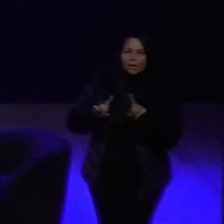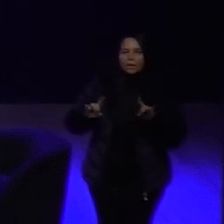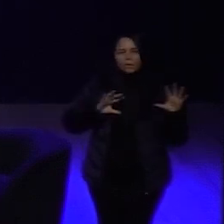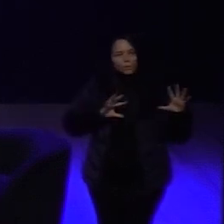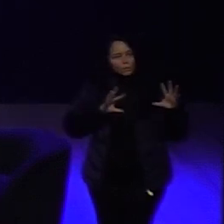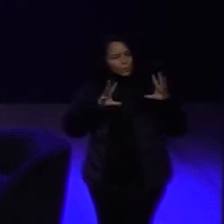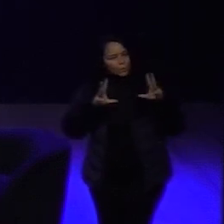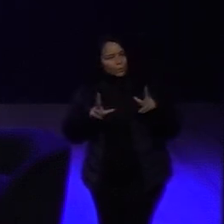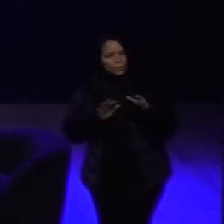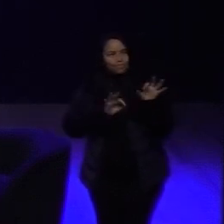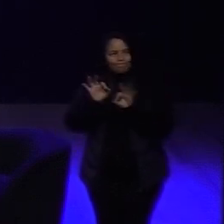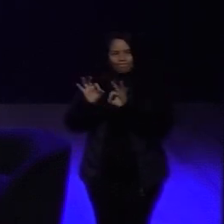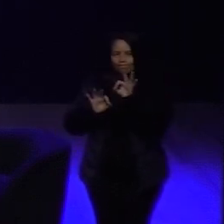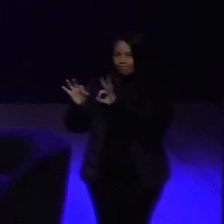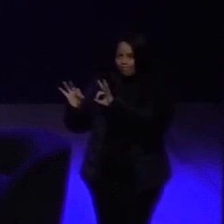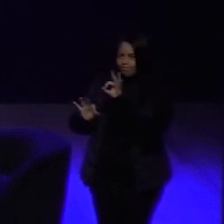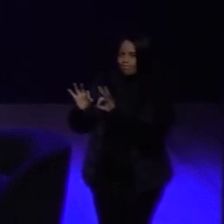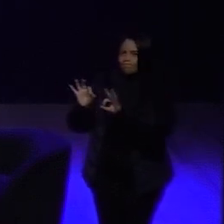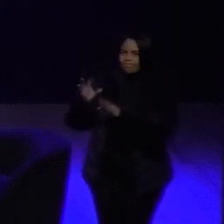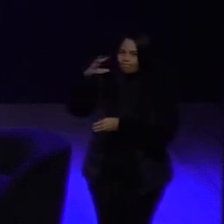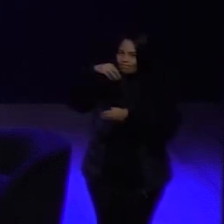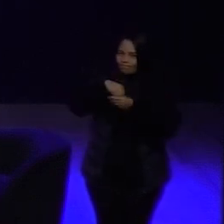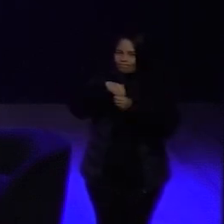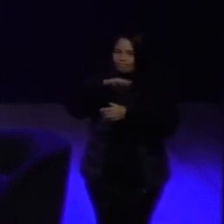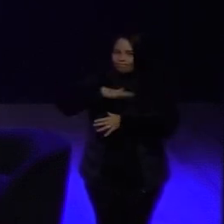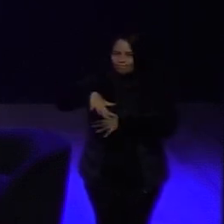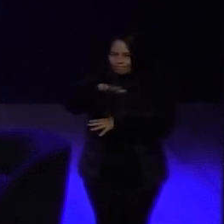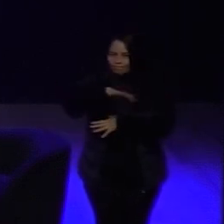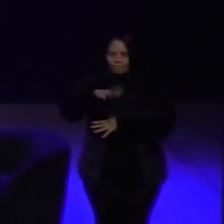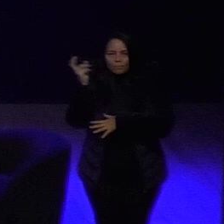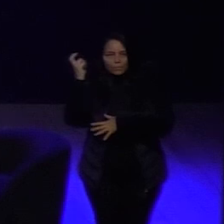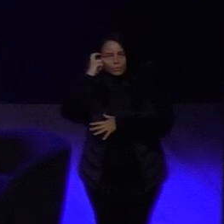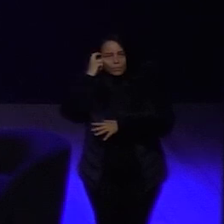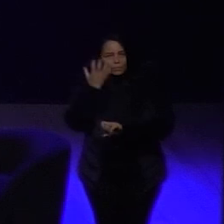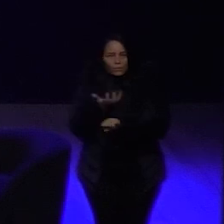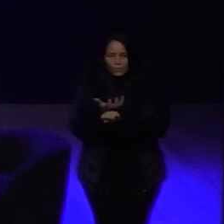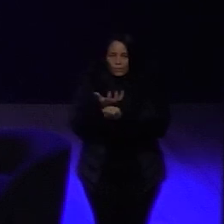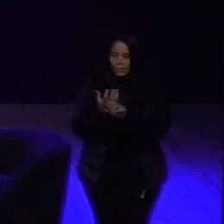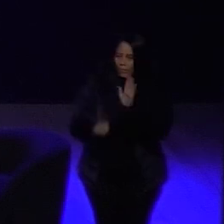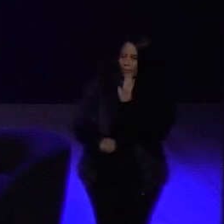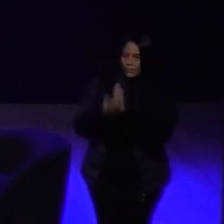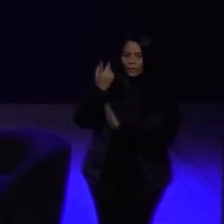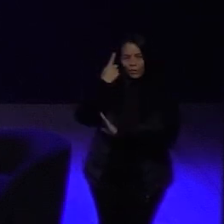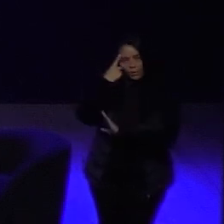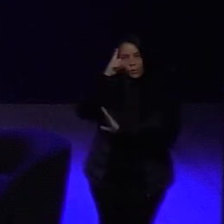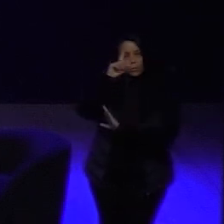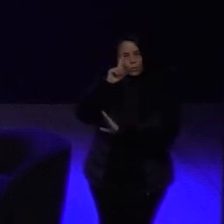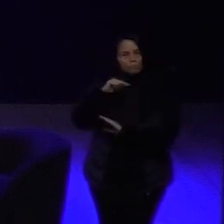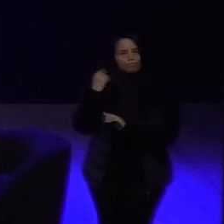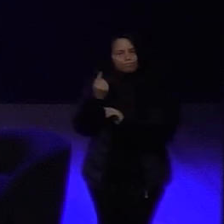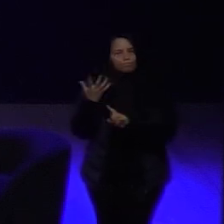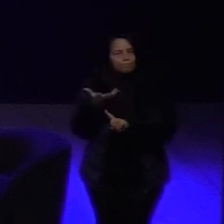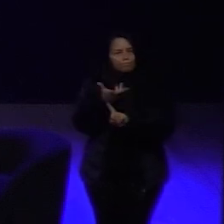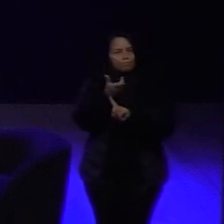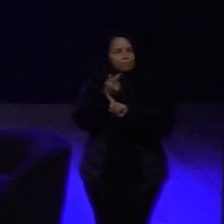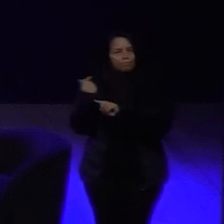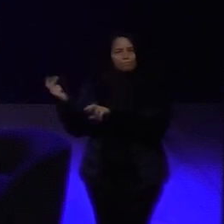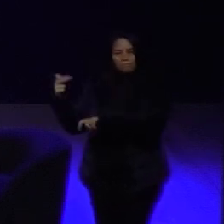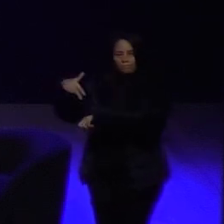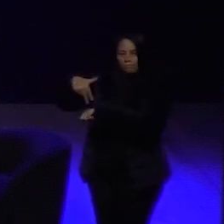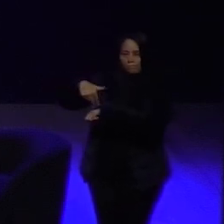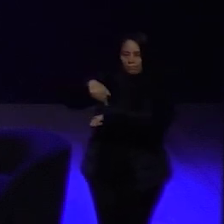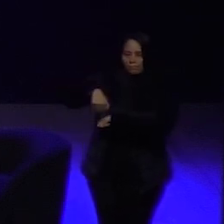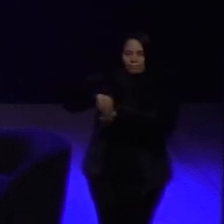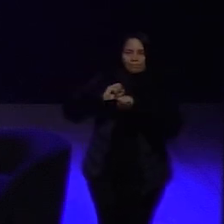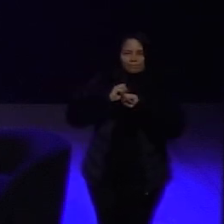uma engrenagem, né, dentro do campo da cultura, da economia criativa, né, que tem que funcionar para que os artistas possam brilhar aqui no palco, para